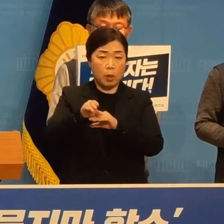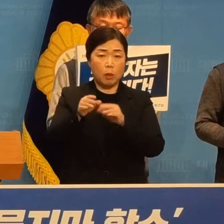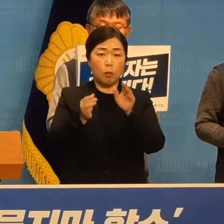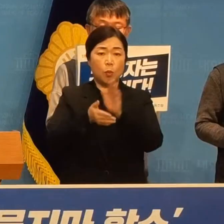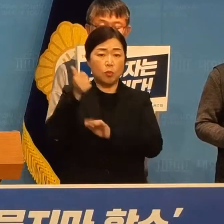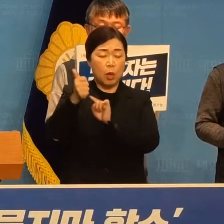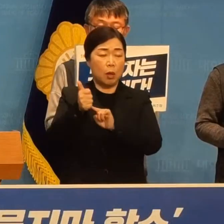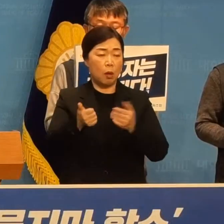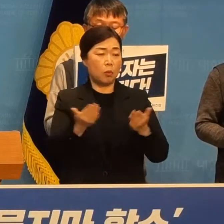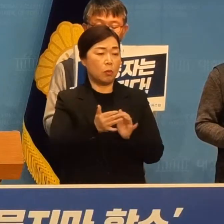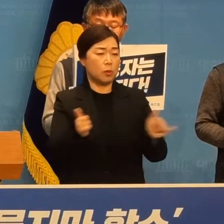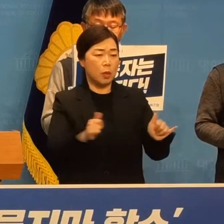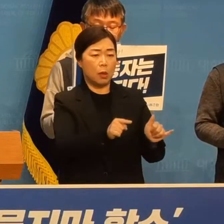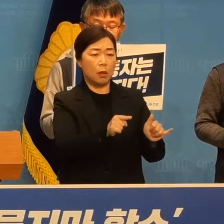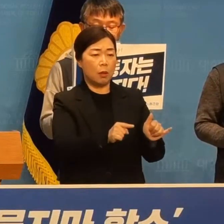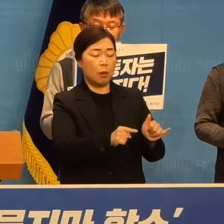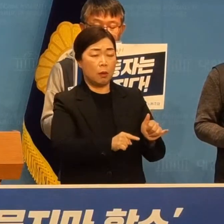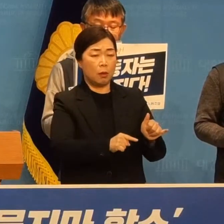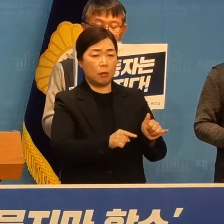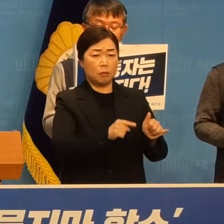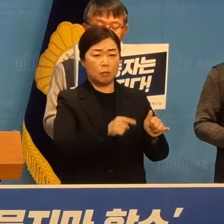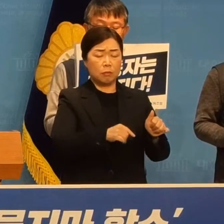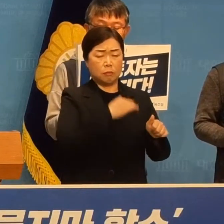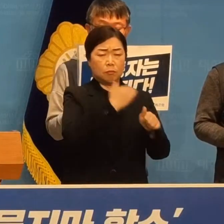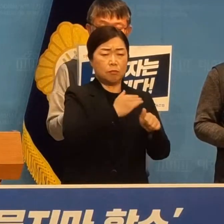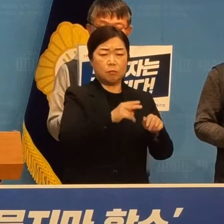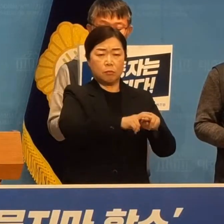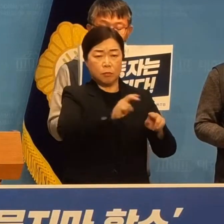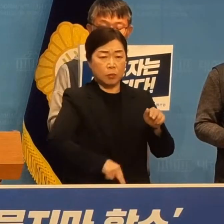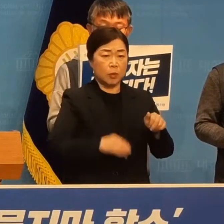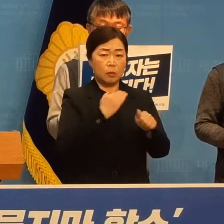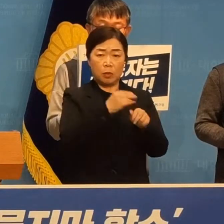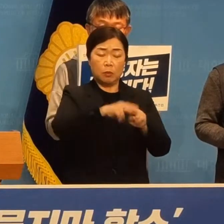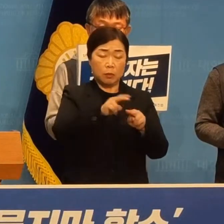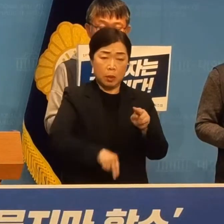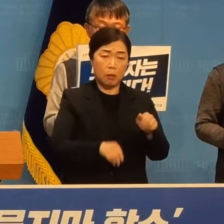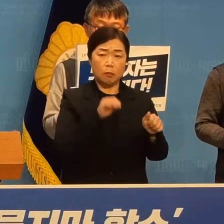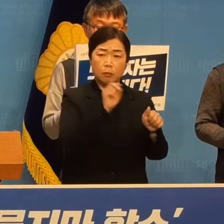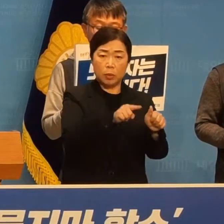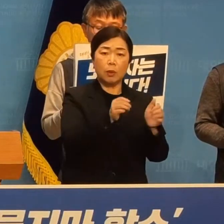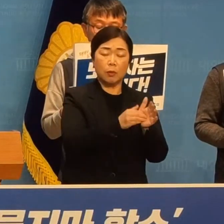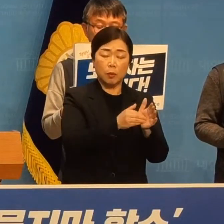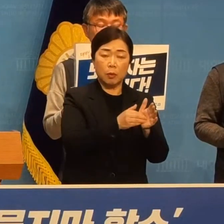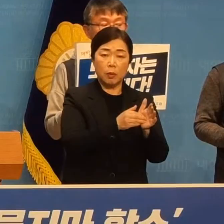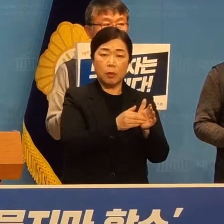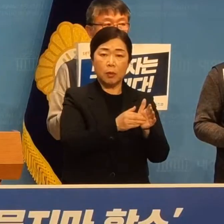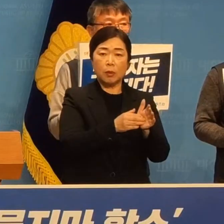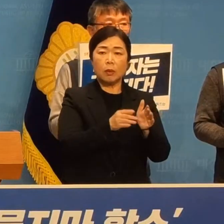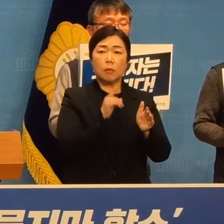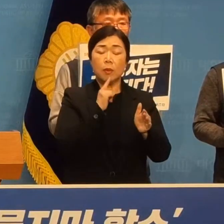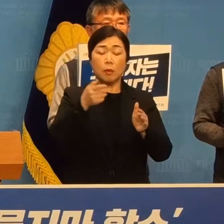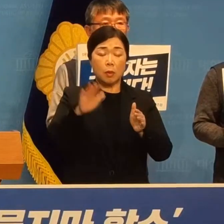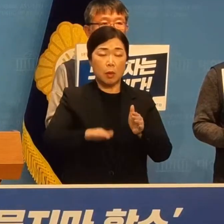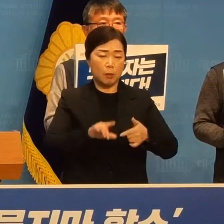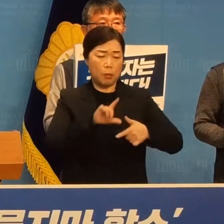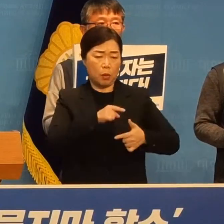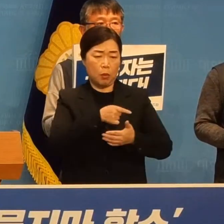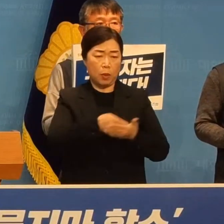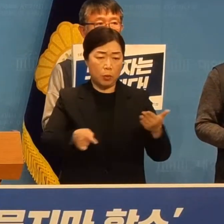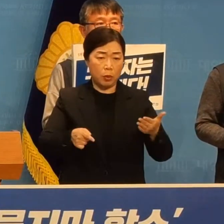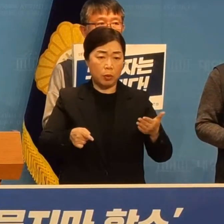현대차는 허위를 적시해 현대차의 명예를 훼손했다며 김 지회장을 고소했습니다. 그러나 법원의 판단은